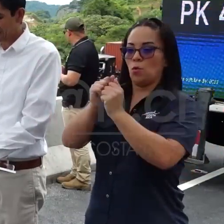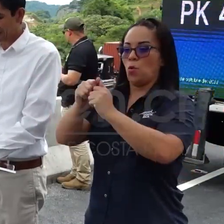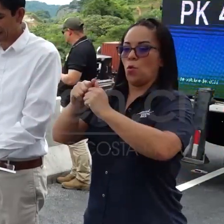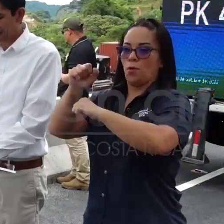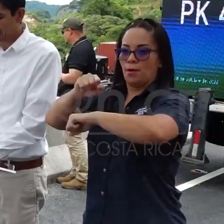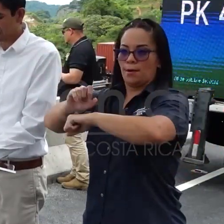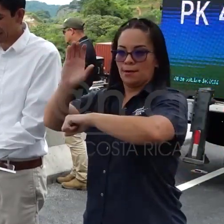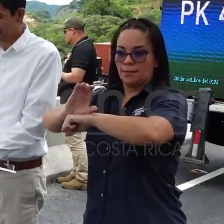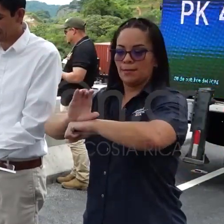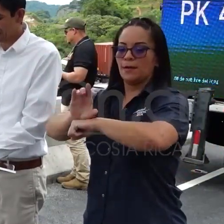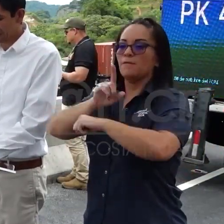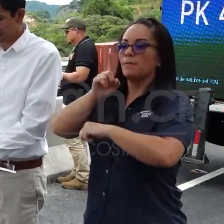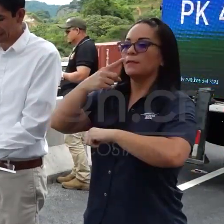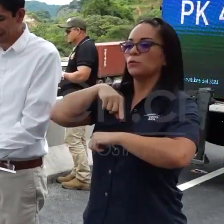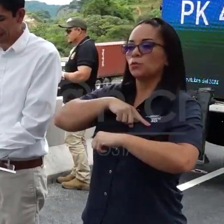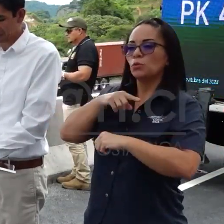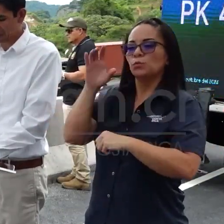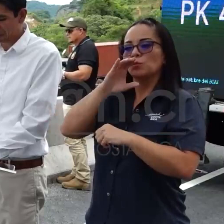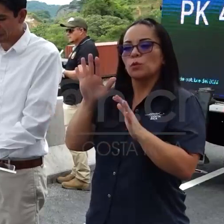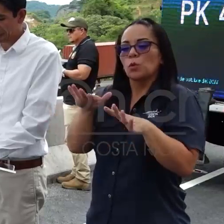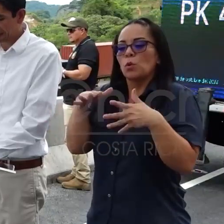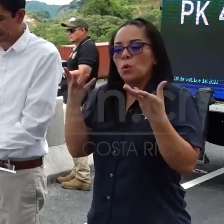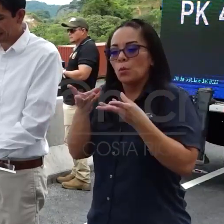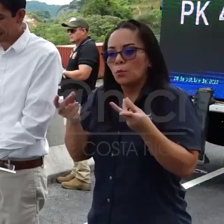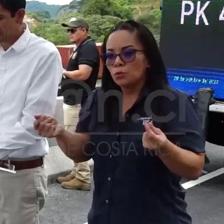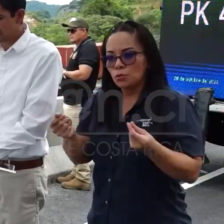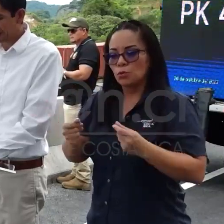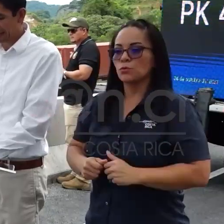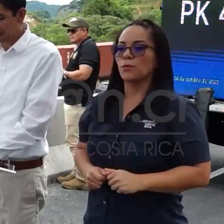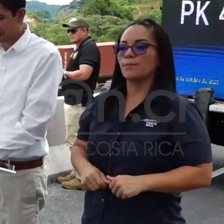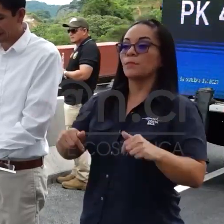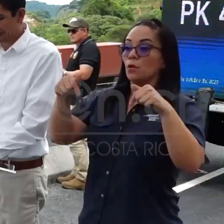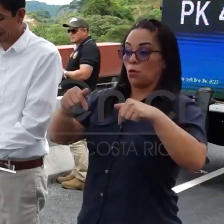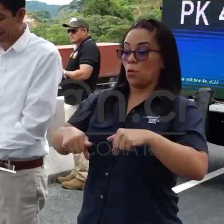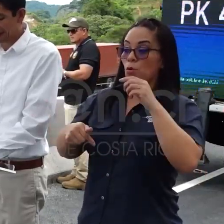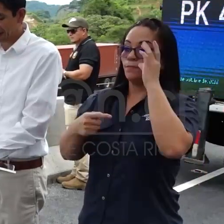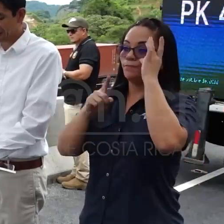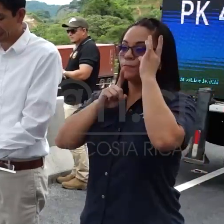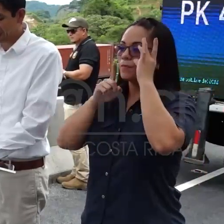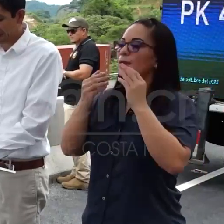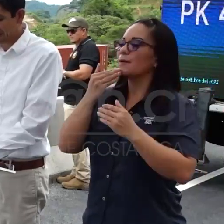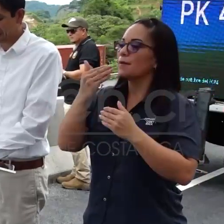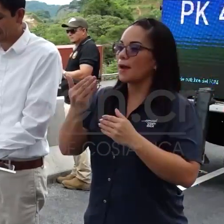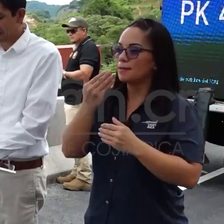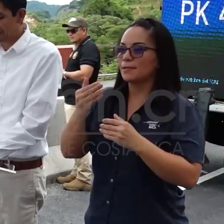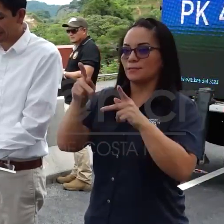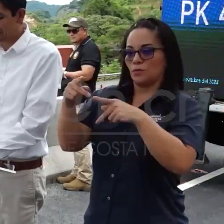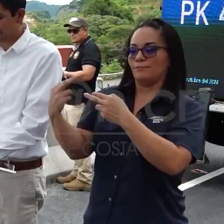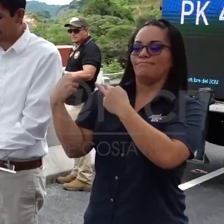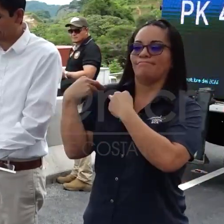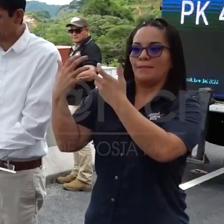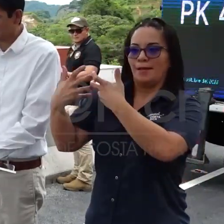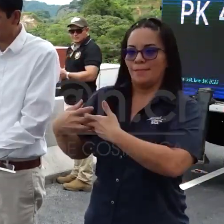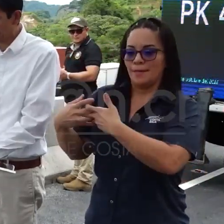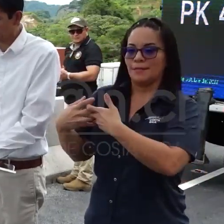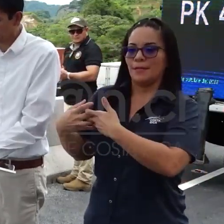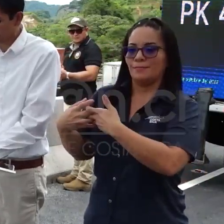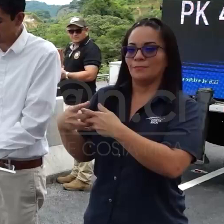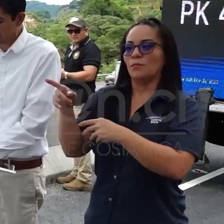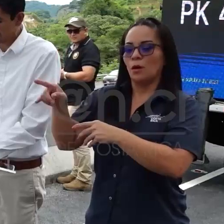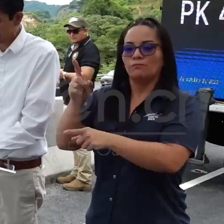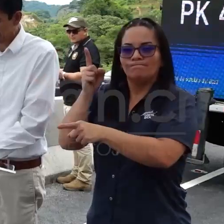venido buscando implementar las soluciones y hoy quiero agradecerle al concesionario Global Vía por la